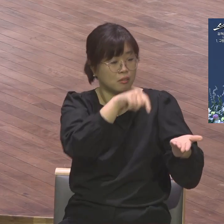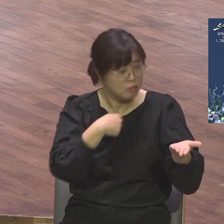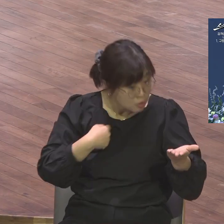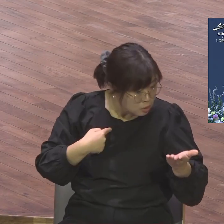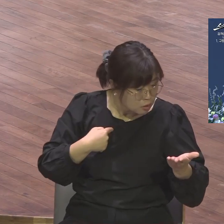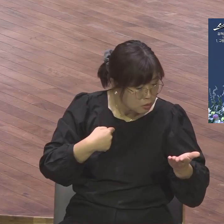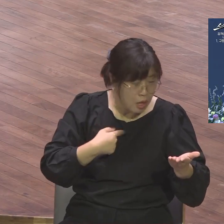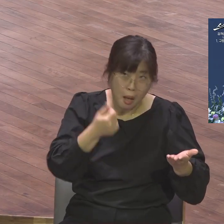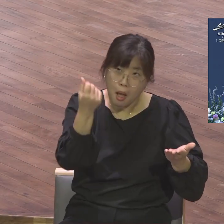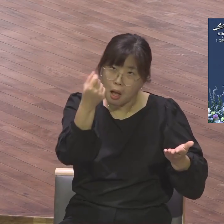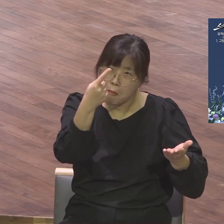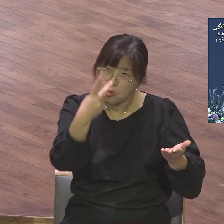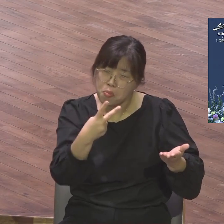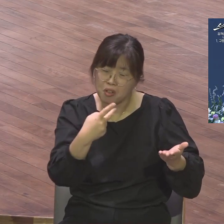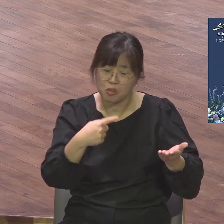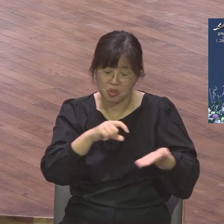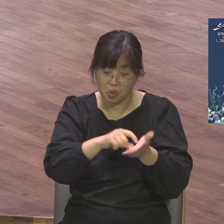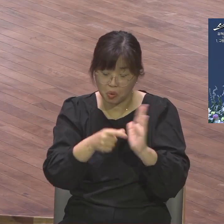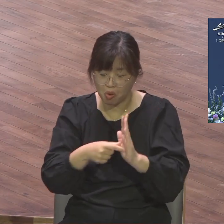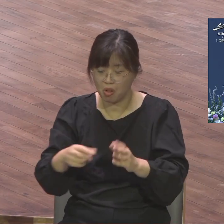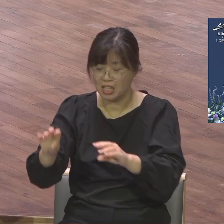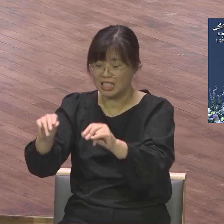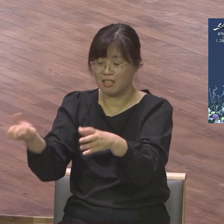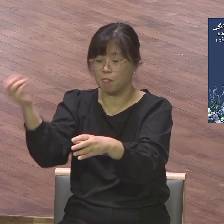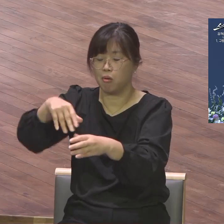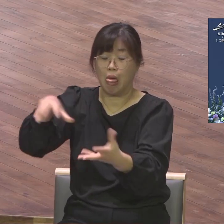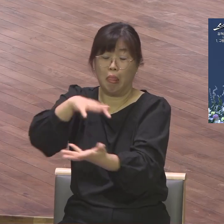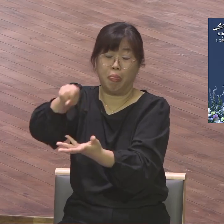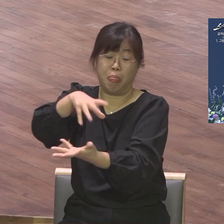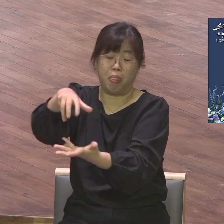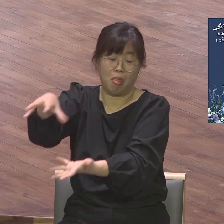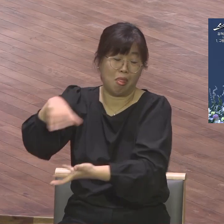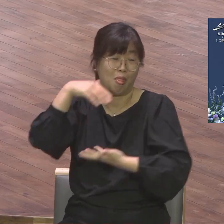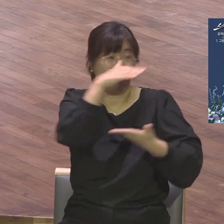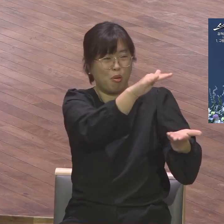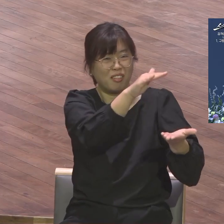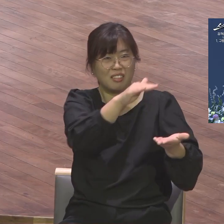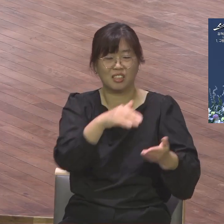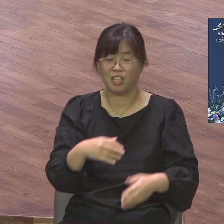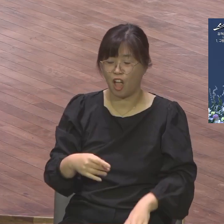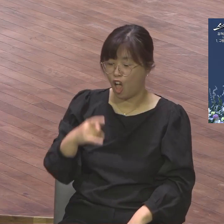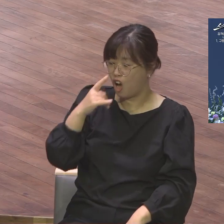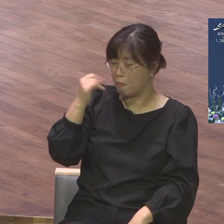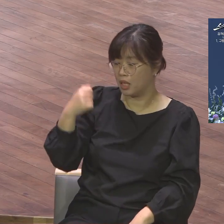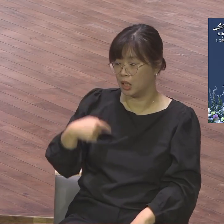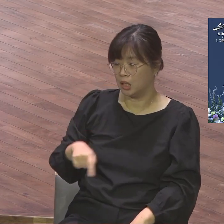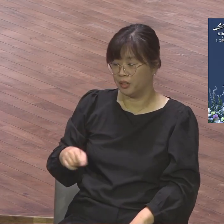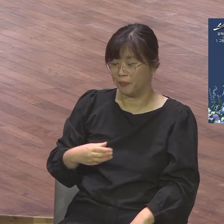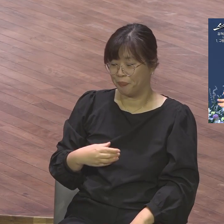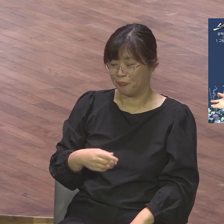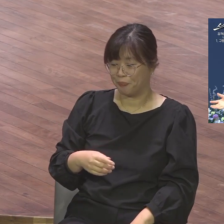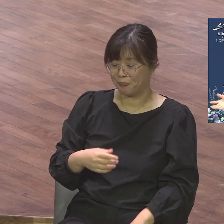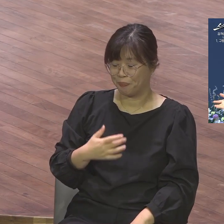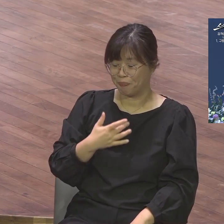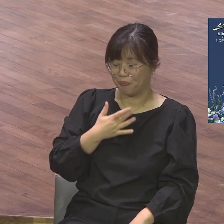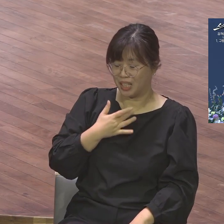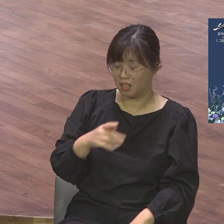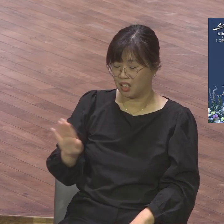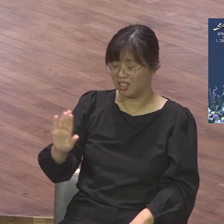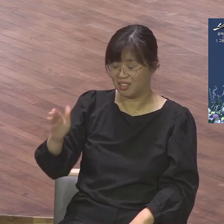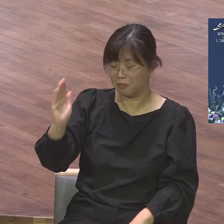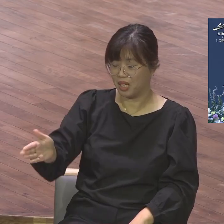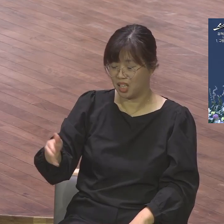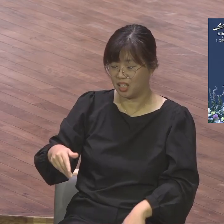같아요. 그렇게 살았다니까요. 우리도 그렇게 살아. 물이 그 우물 하나밖에 없어요. 물 나올 때 아무데도